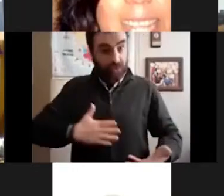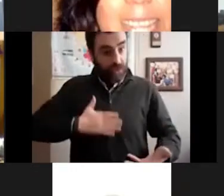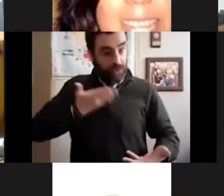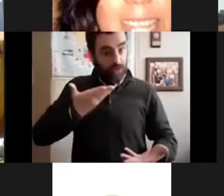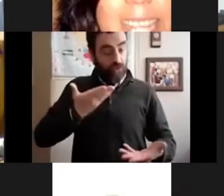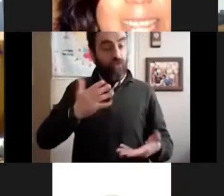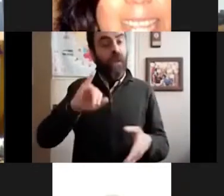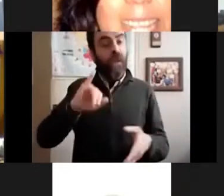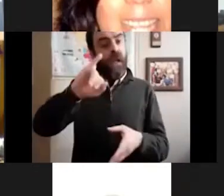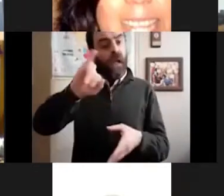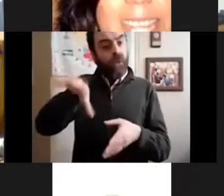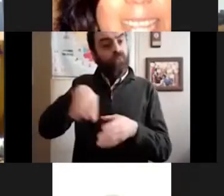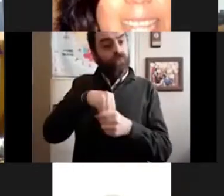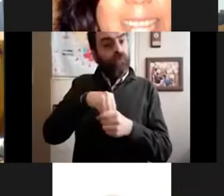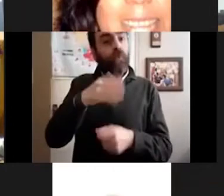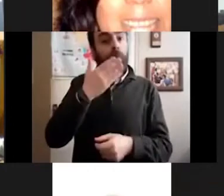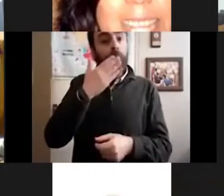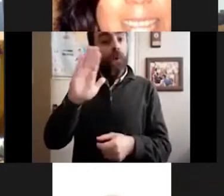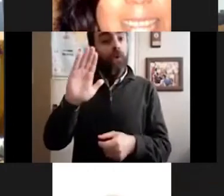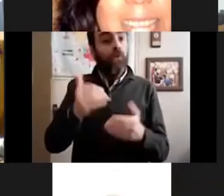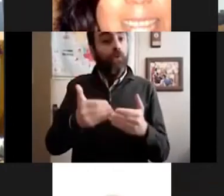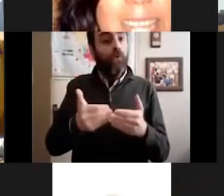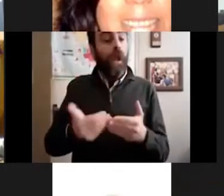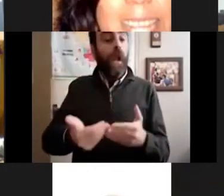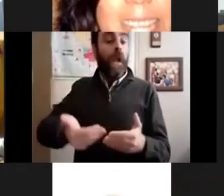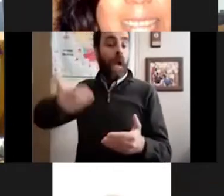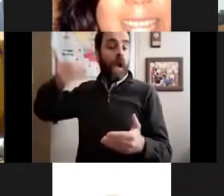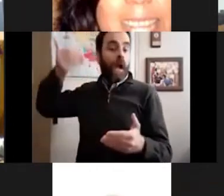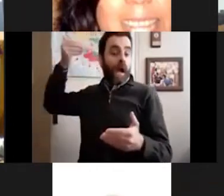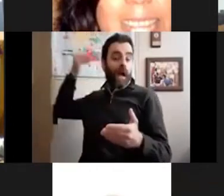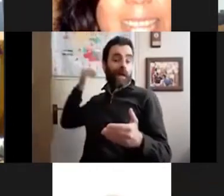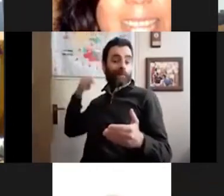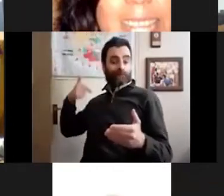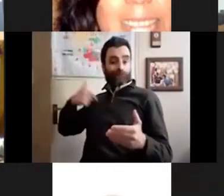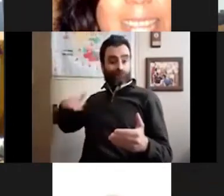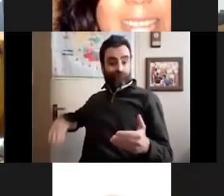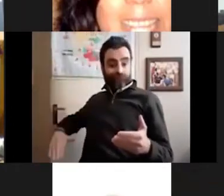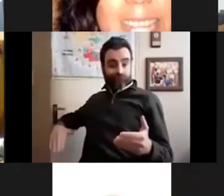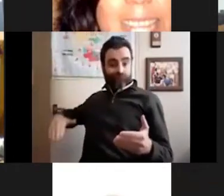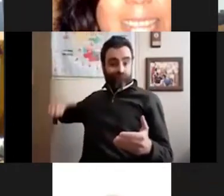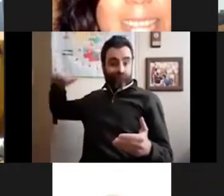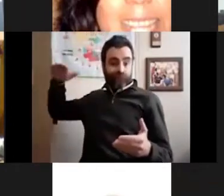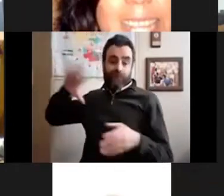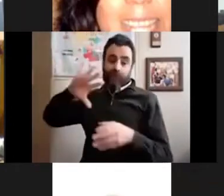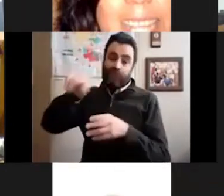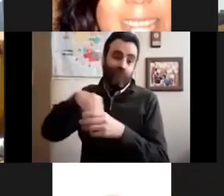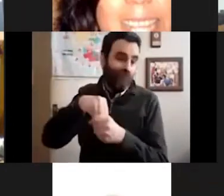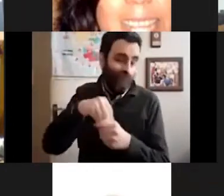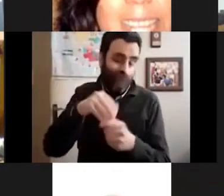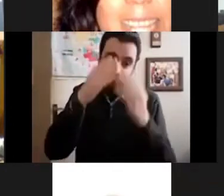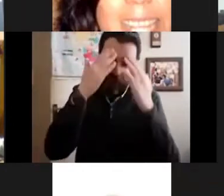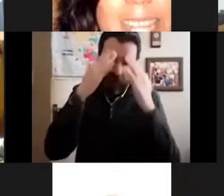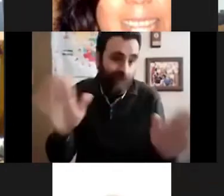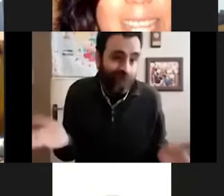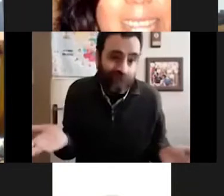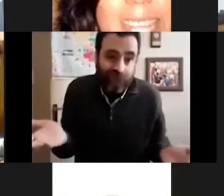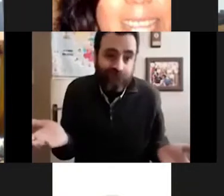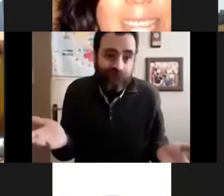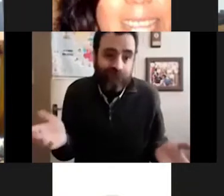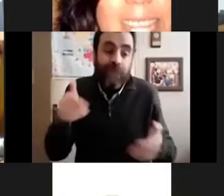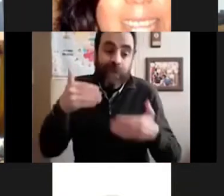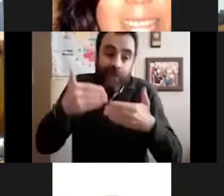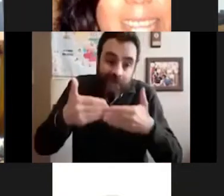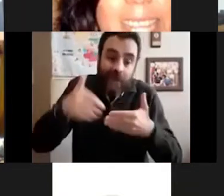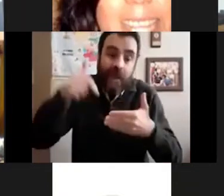Ahora, yo que siento que la inclusión va mucho mejor y que está mejor en relación a antes, a que cuando